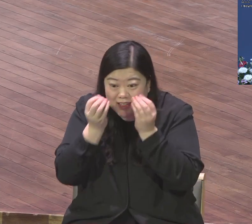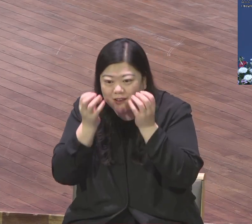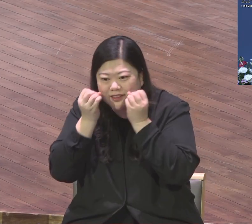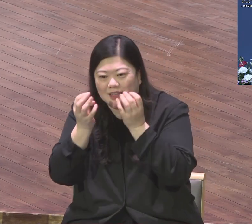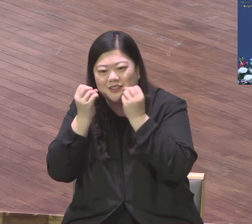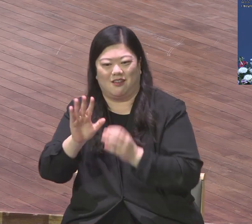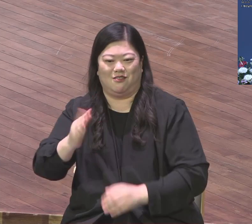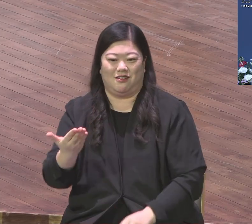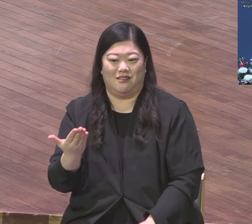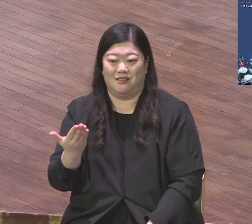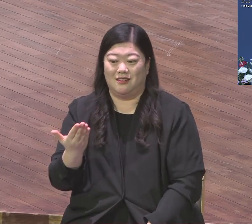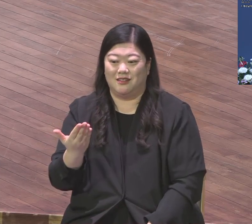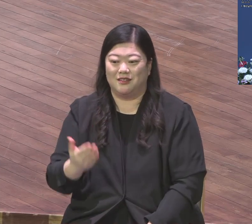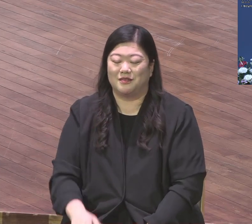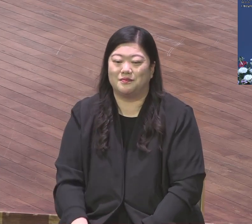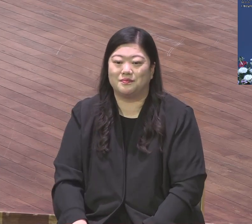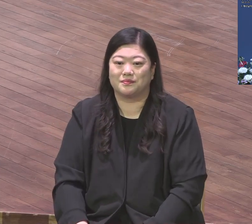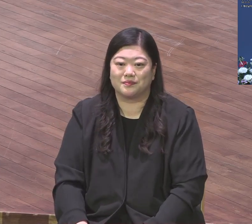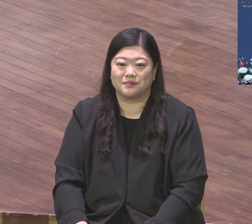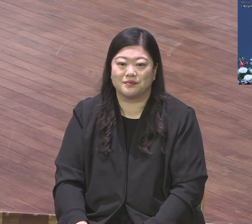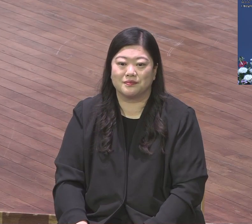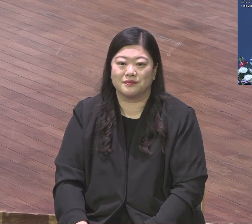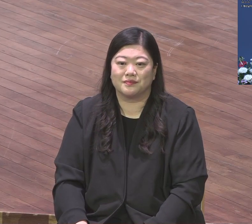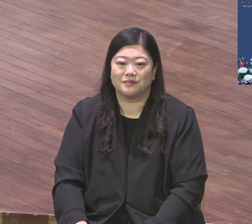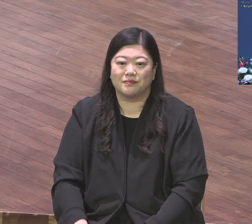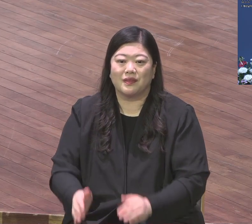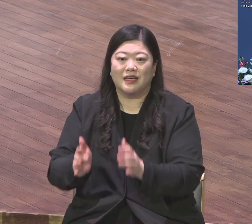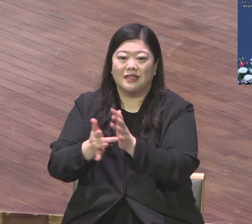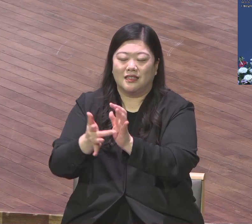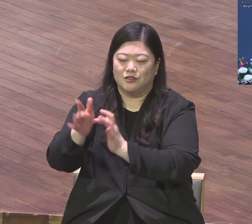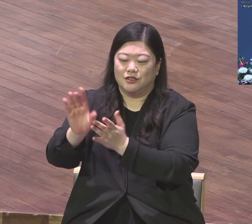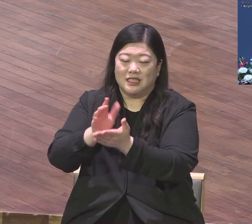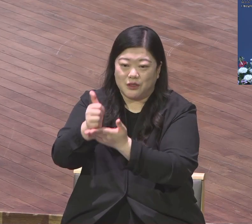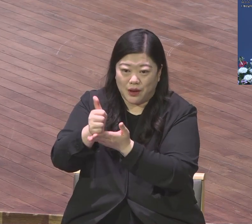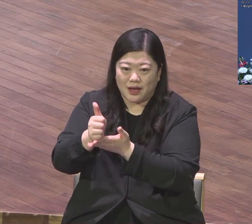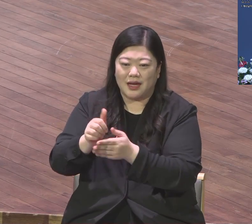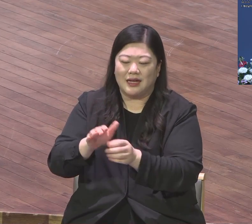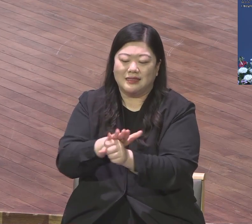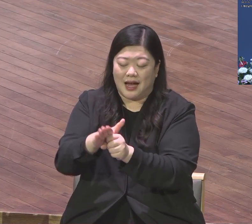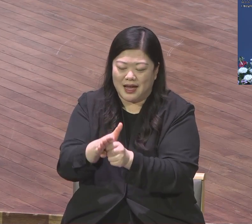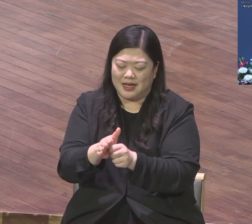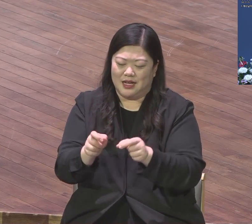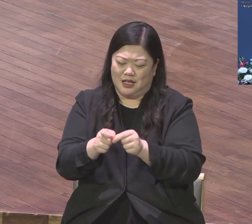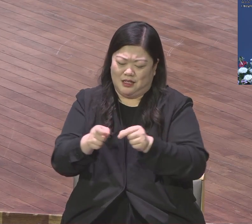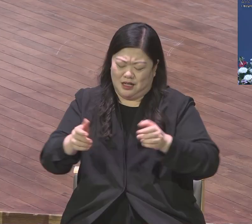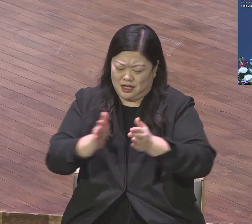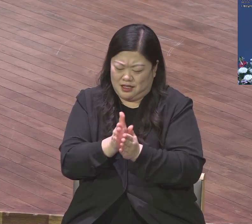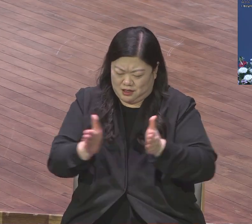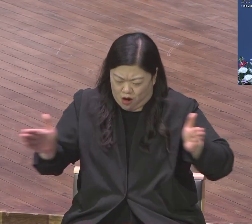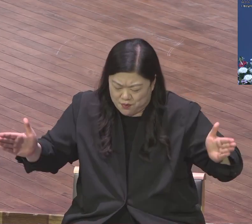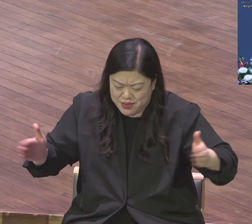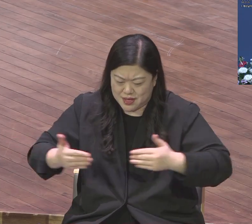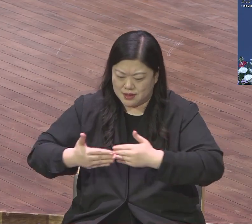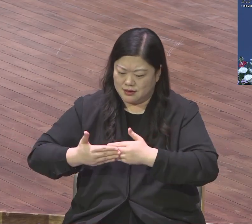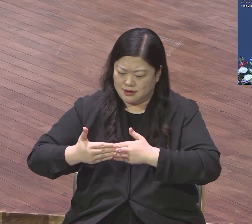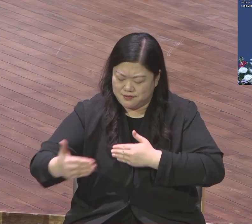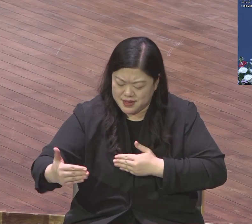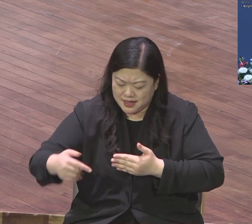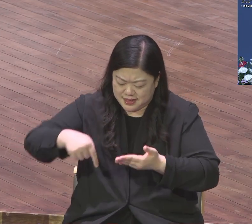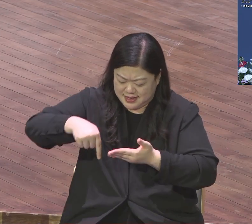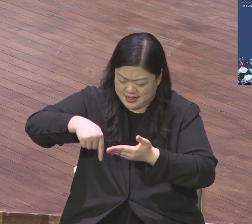3장 19절에 이렇게 말합니다. 그 넓이와 깊이와 길이와 높이가